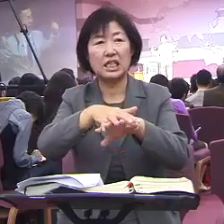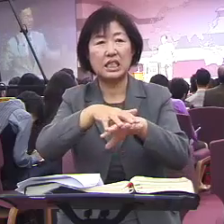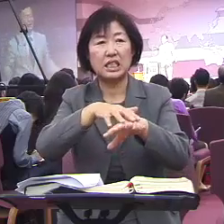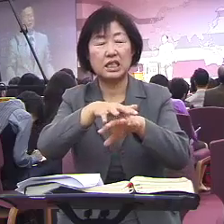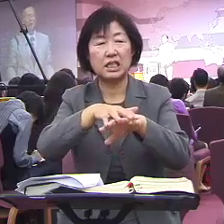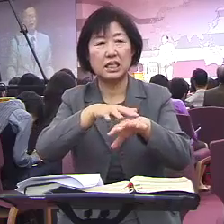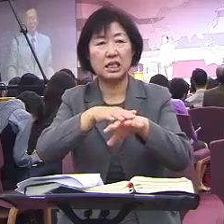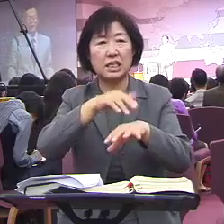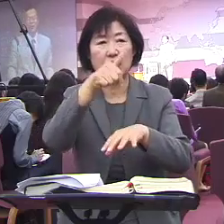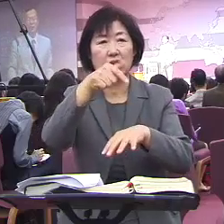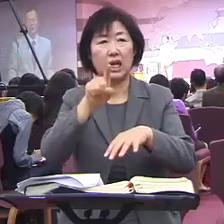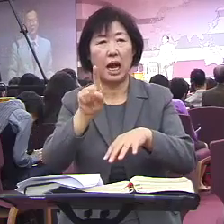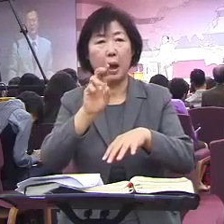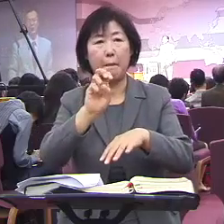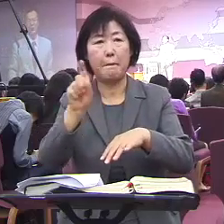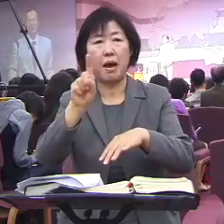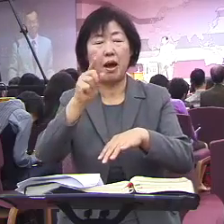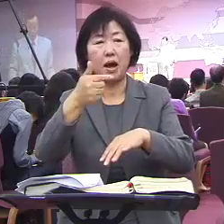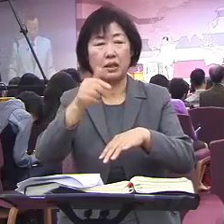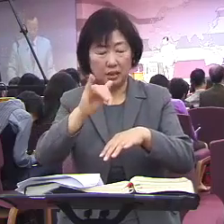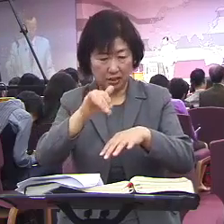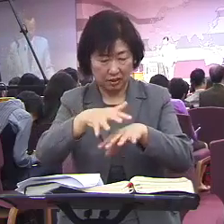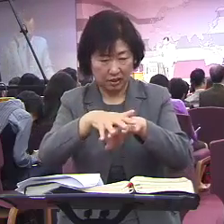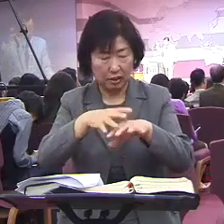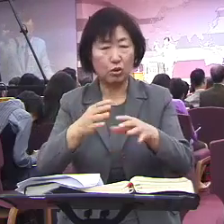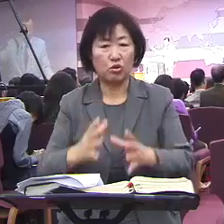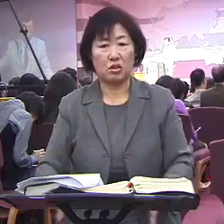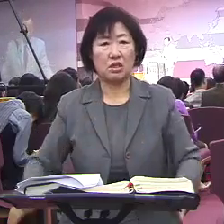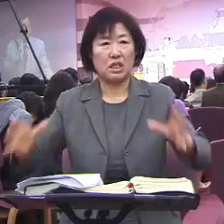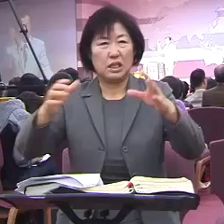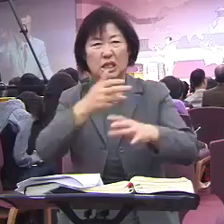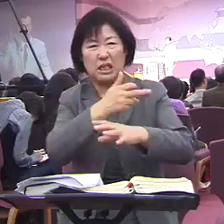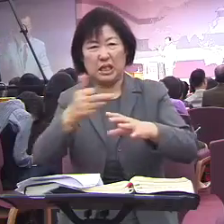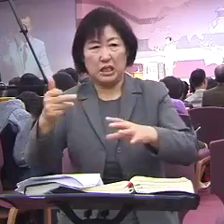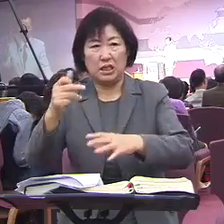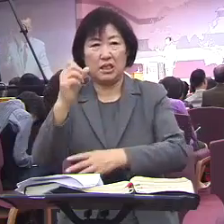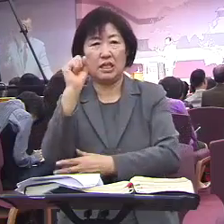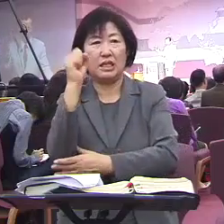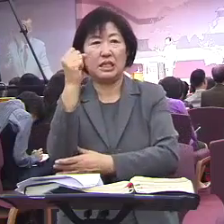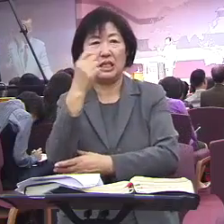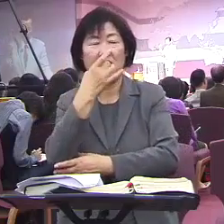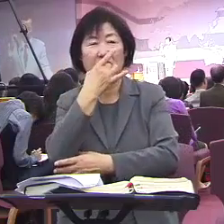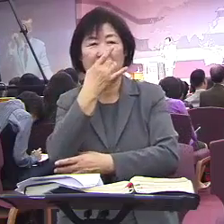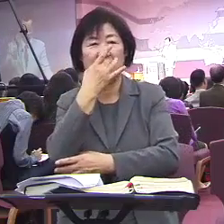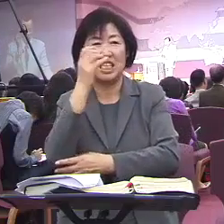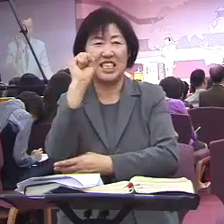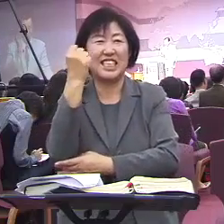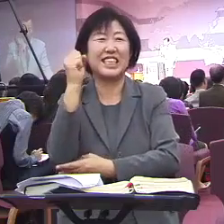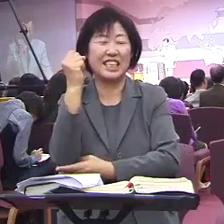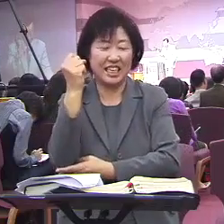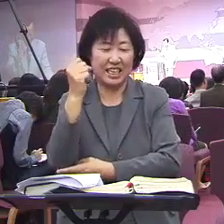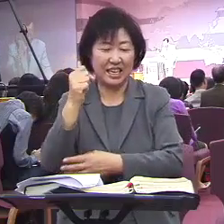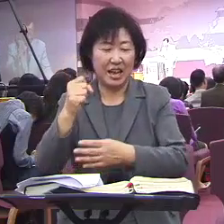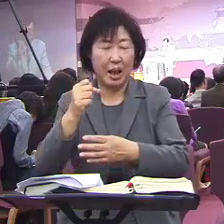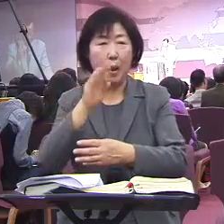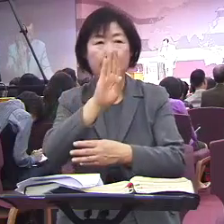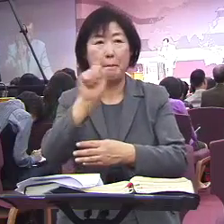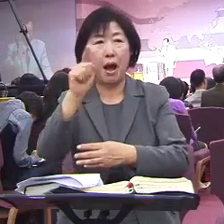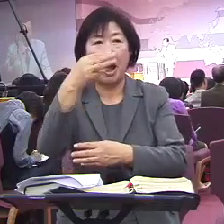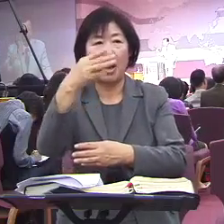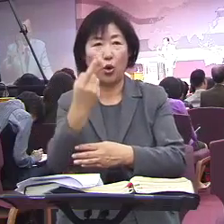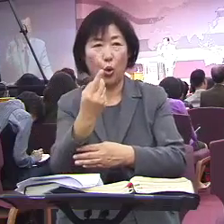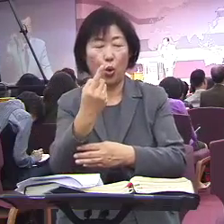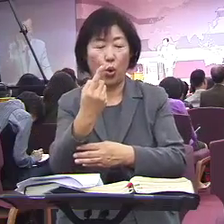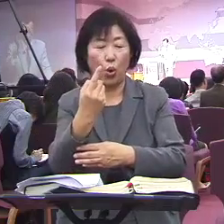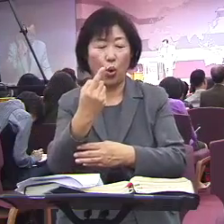혼자 캐리할 수 없는 짐덩어리죠. 그런 그 큰 짐덩이를 말할 때 여기서 말하는 바로스,